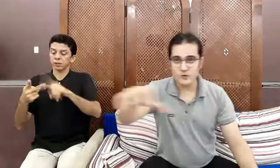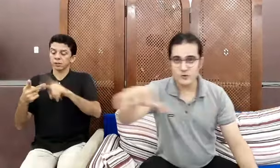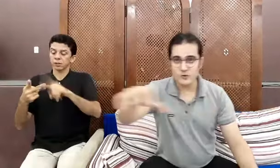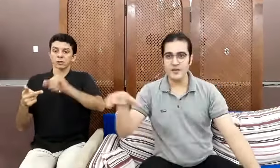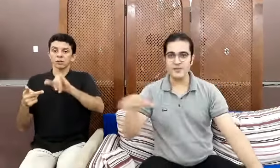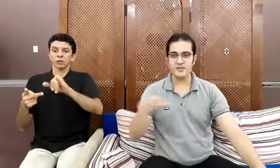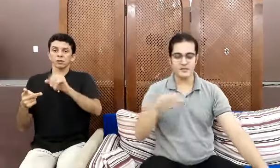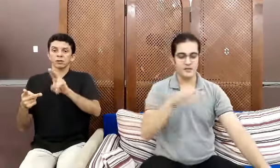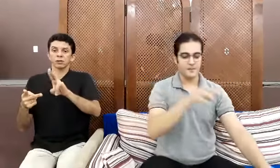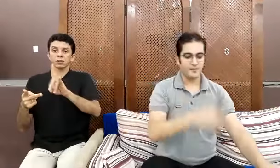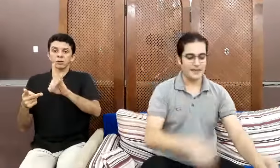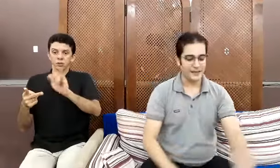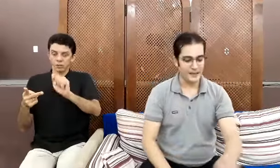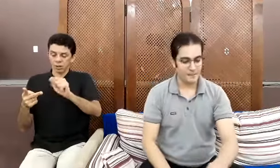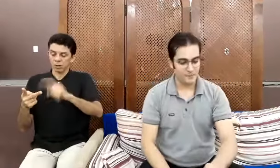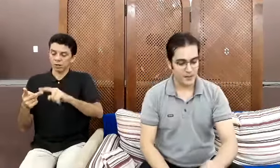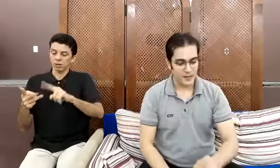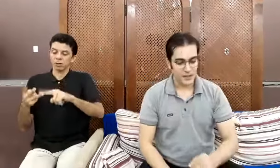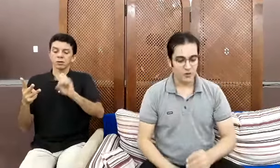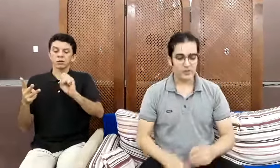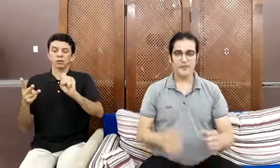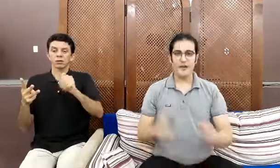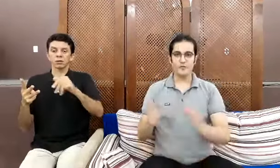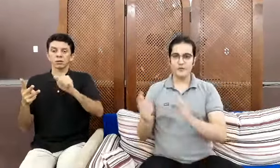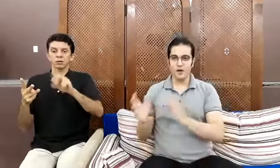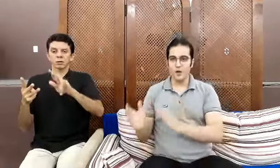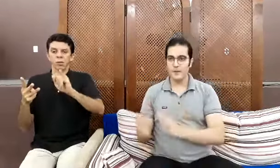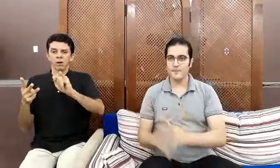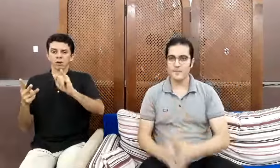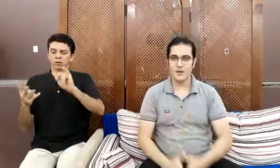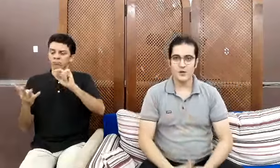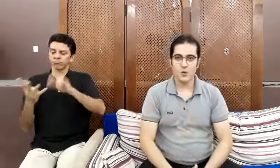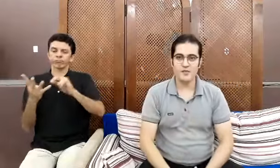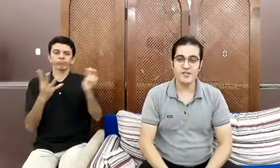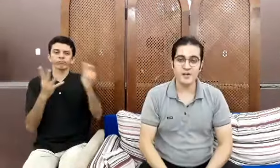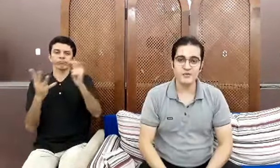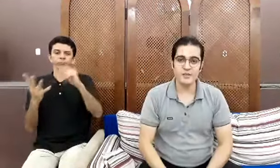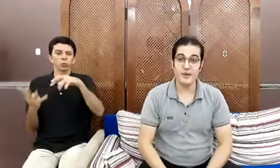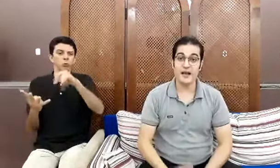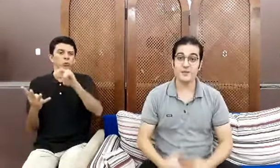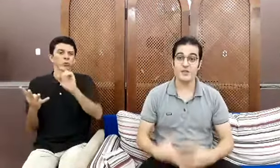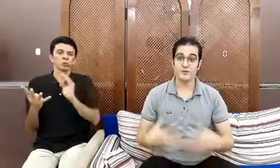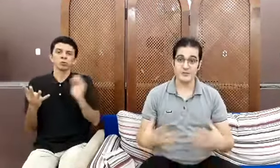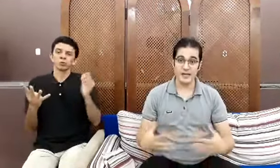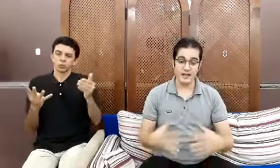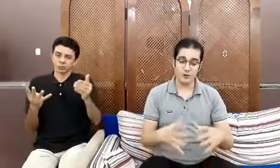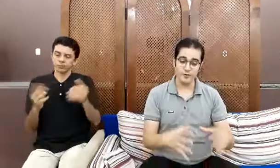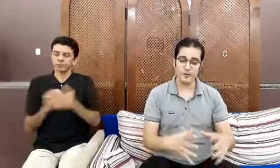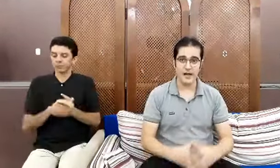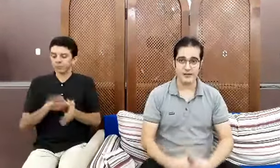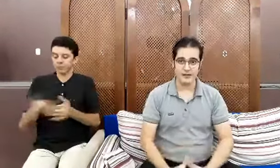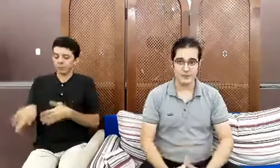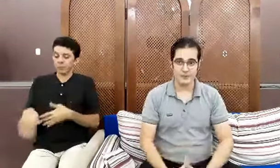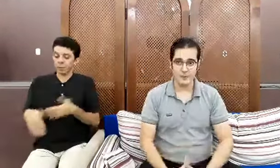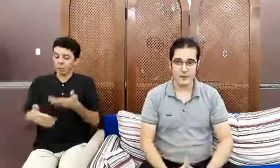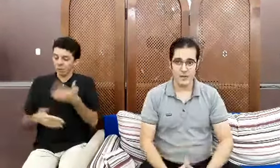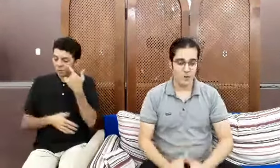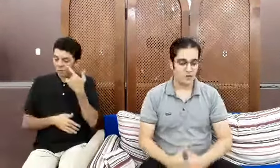os fins da terra. Nós tivemos agora o Evangelho sendo pregado em Jerusalém, no livro de